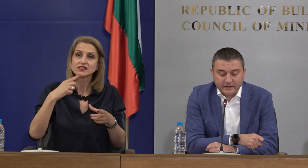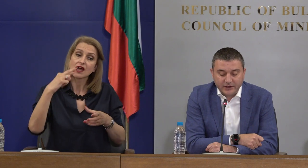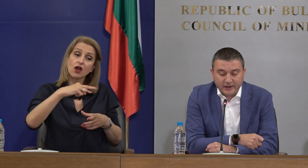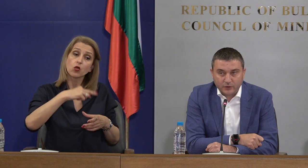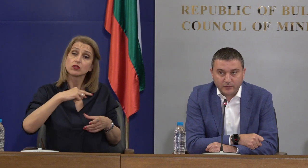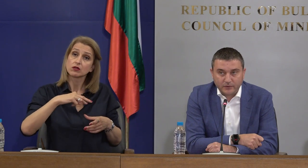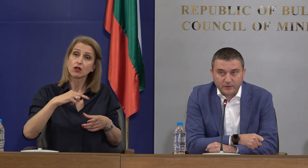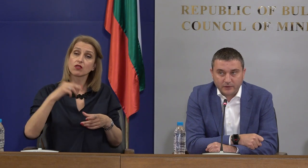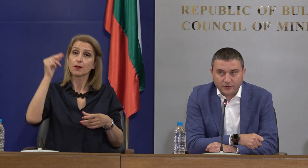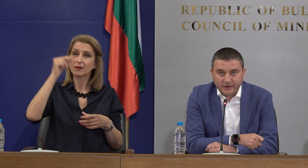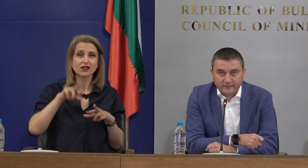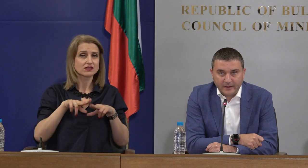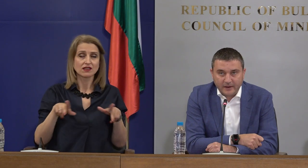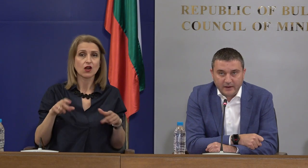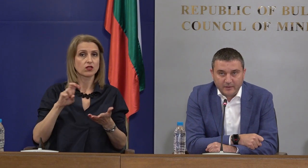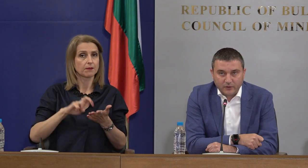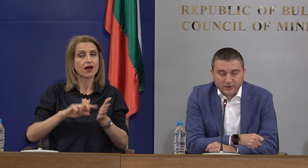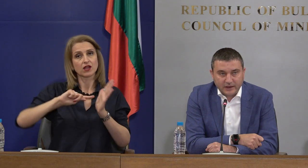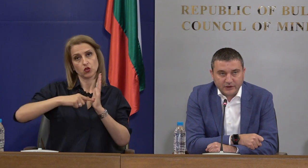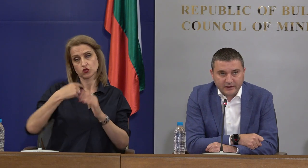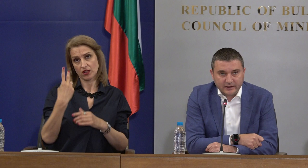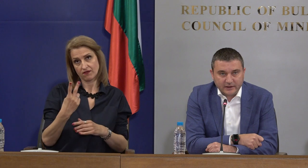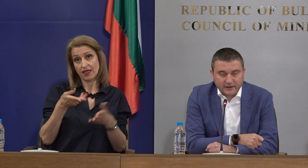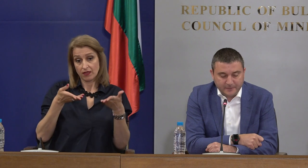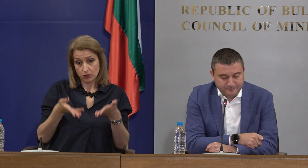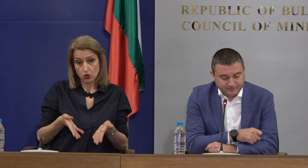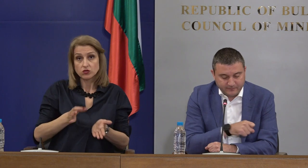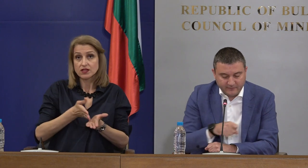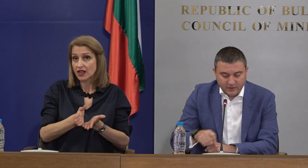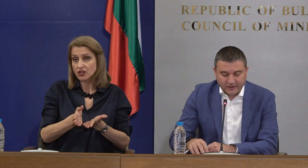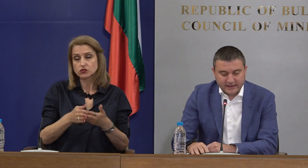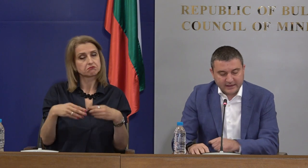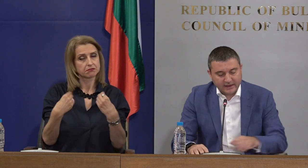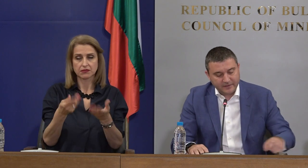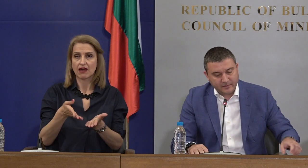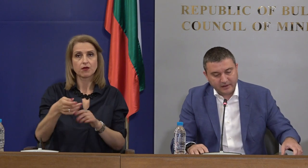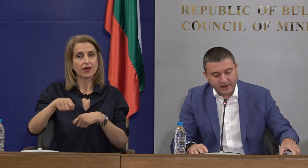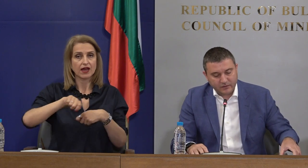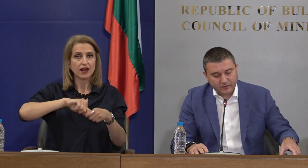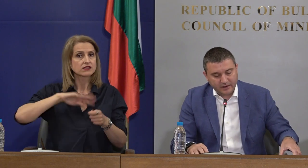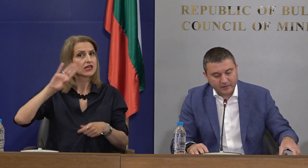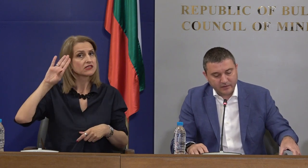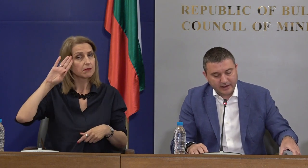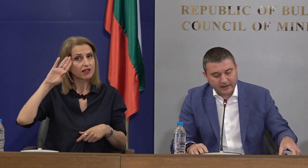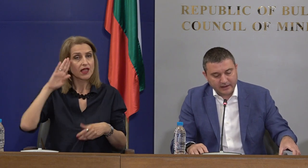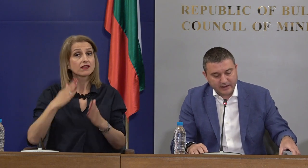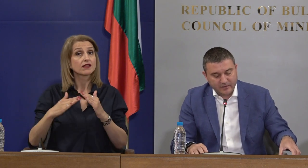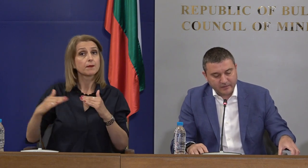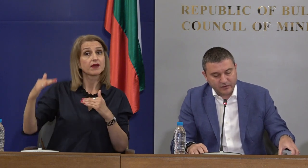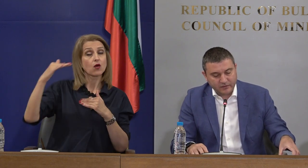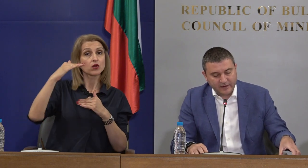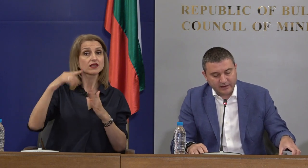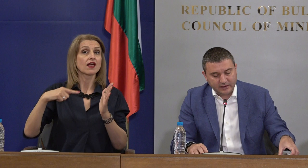ББР за решението по точка 2. По този начин се гарантира от една страна изпълнението на приоритетната